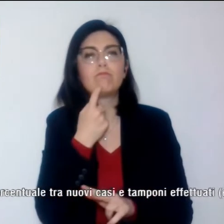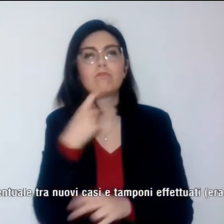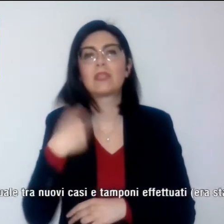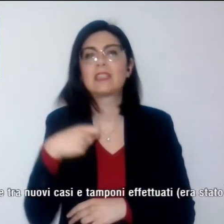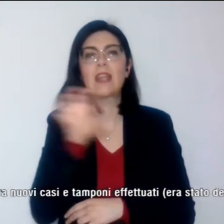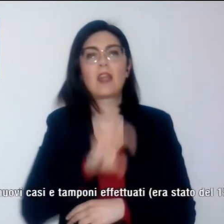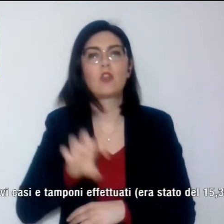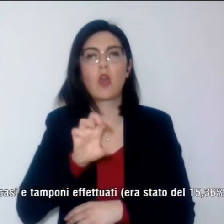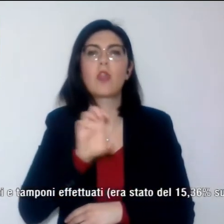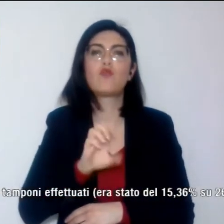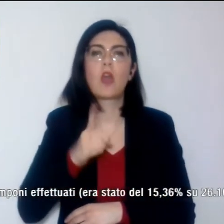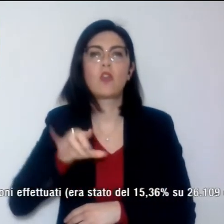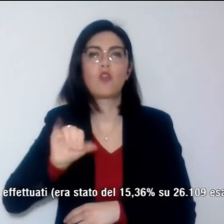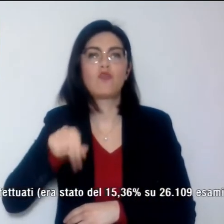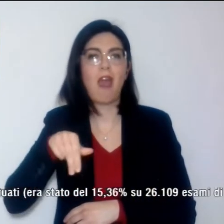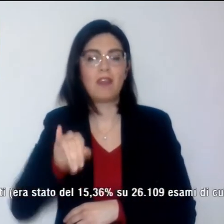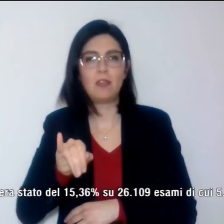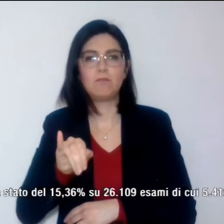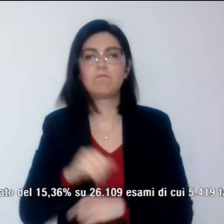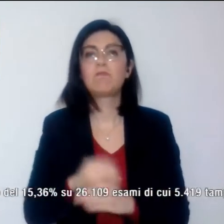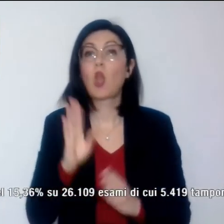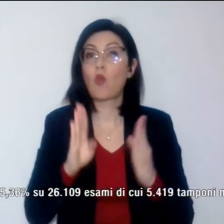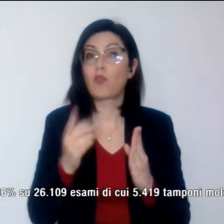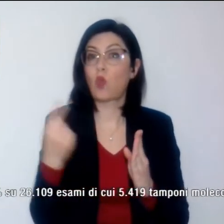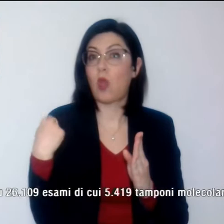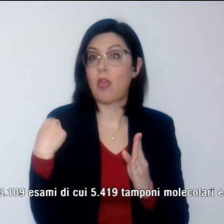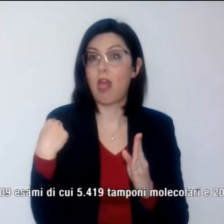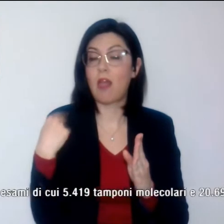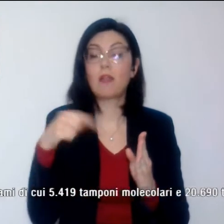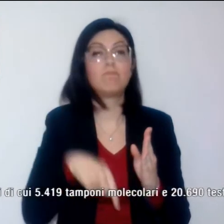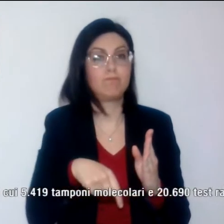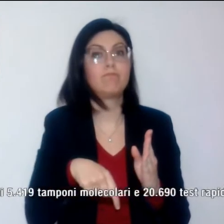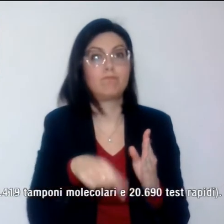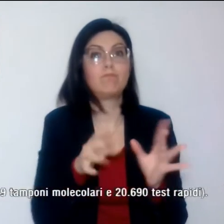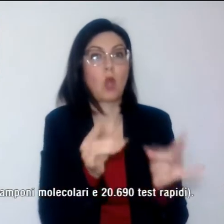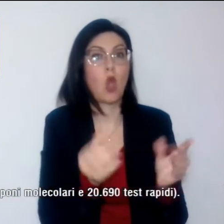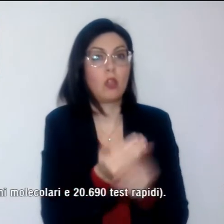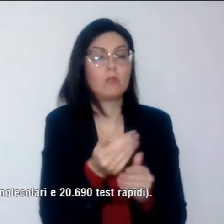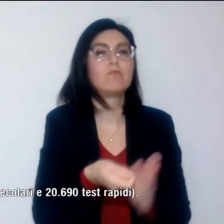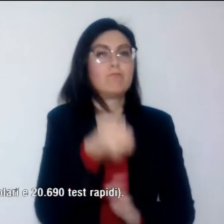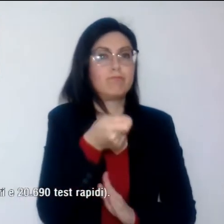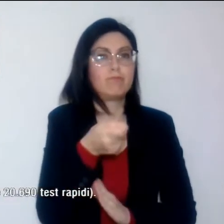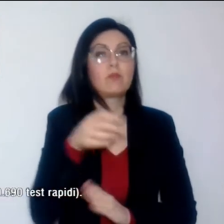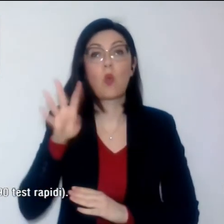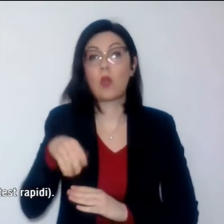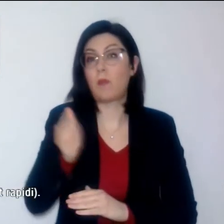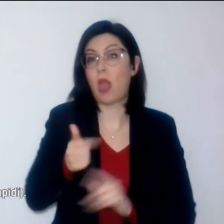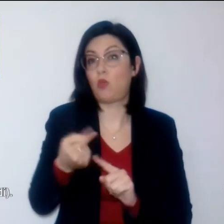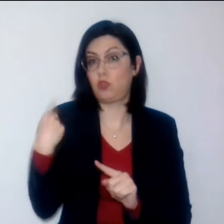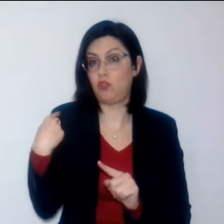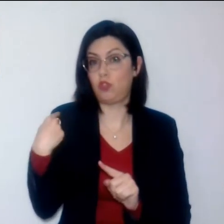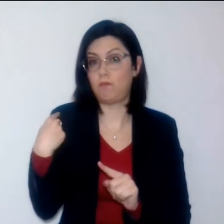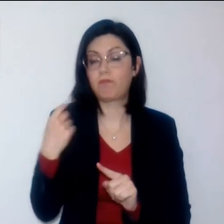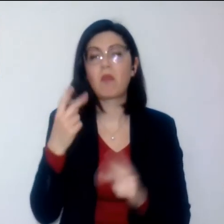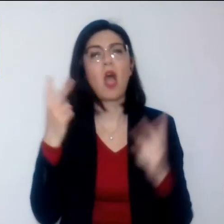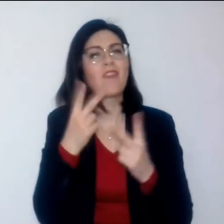eugenio giani rispetto a ieri aumentano i nuovi positivi erano stati 4.011 però cala il